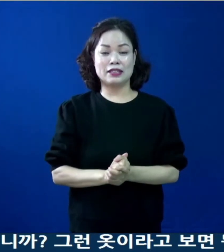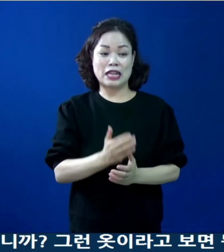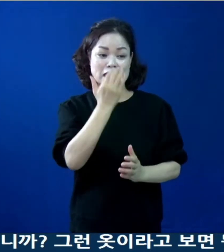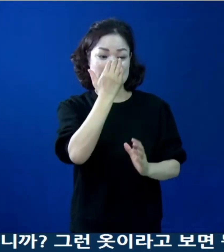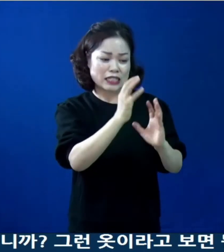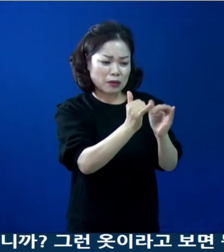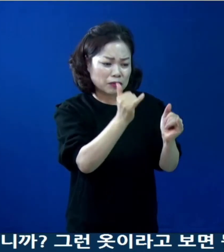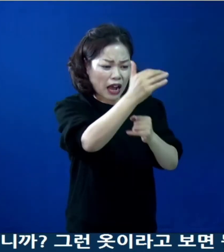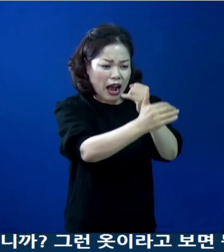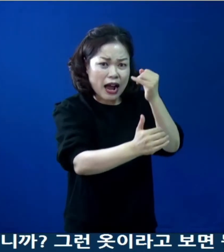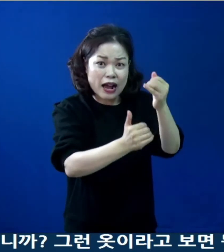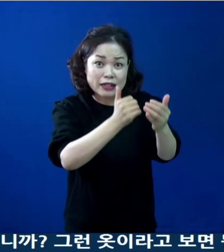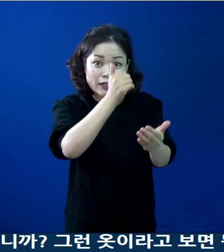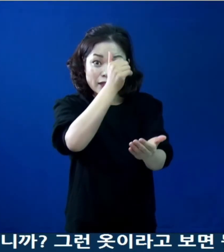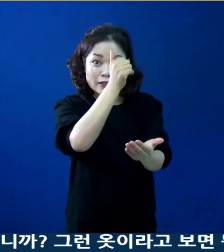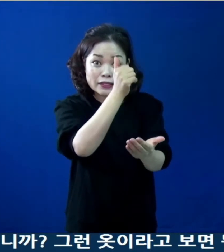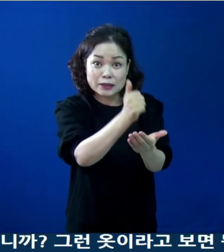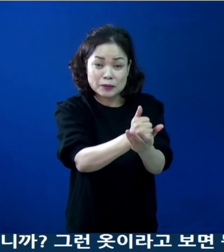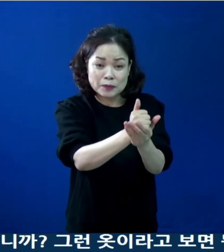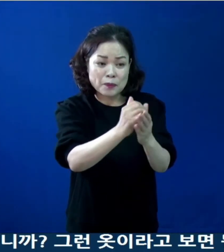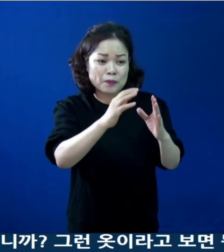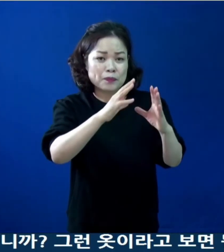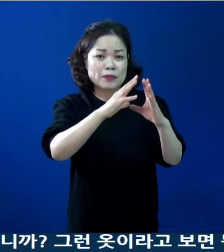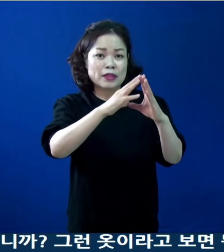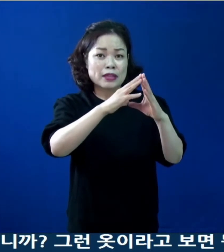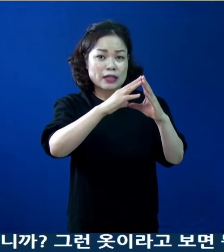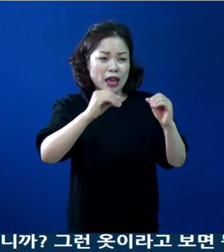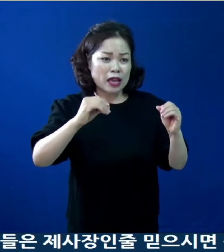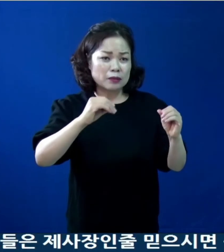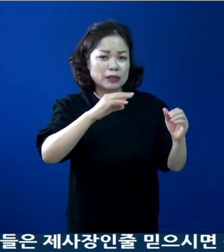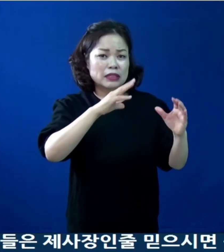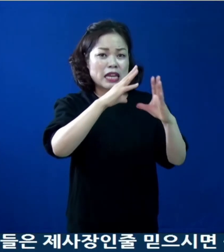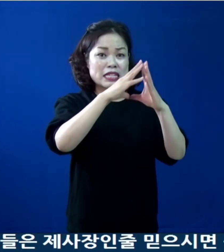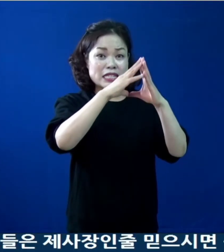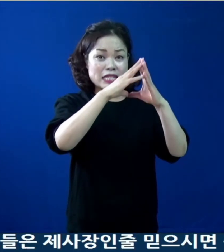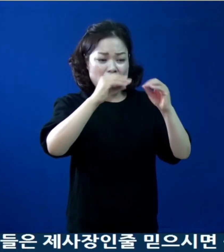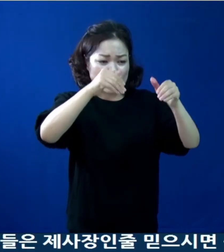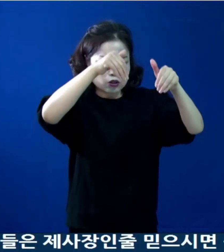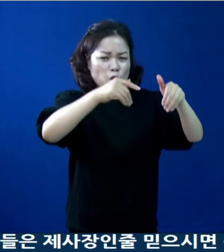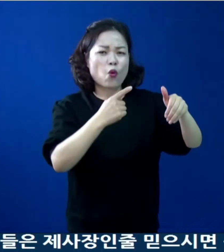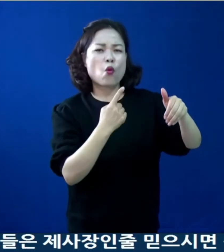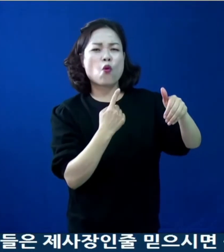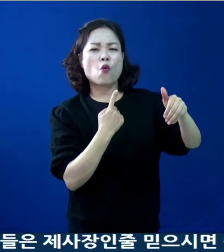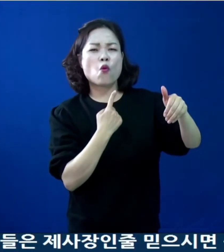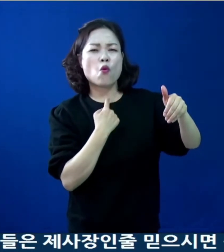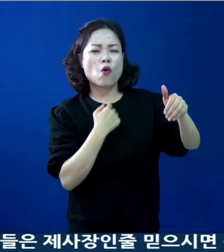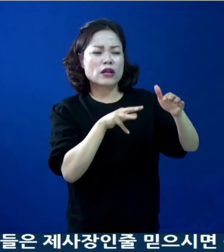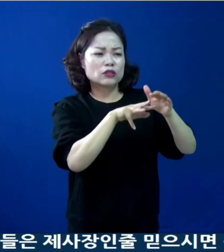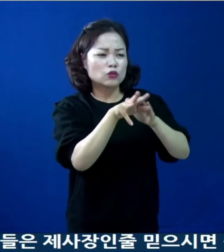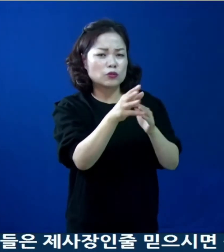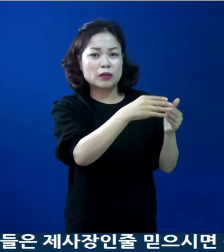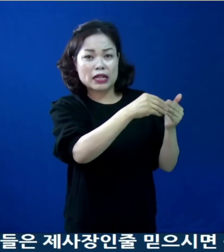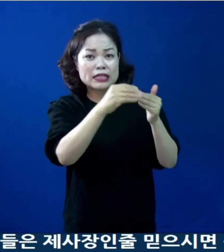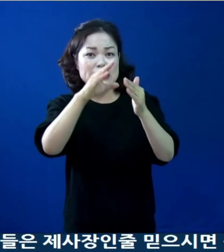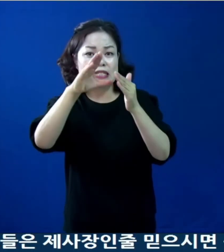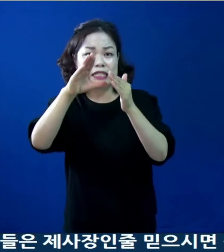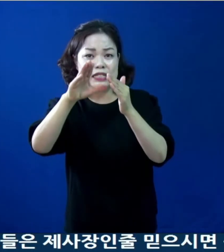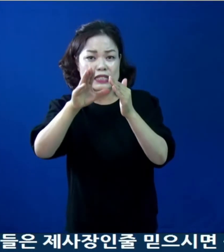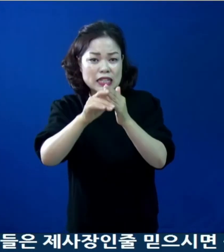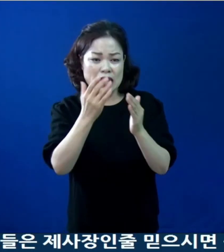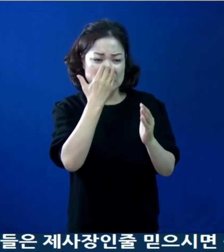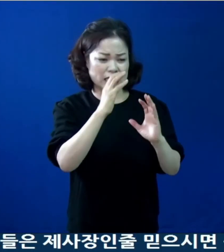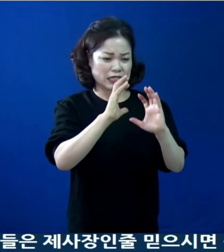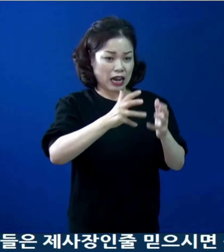이스라엘 백성을 하나님이 애굽에서 불러내실 때, 이집트의 종살이에서 불러내실 때 이스라엘 백성의